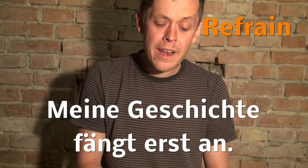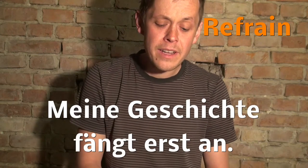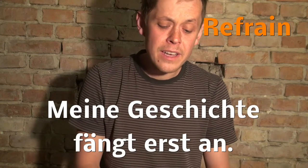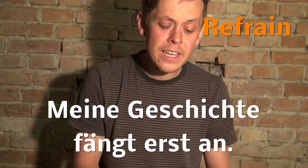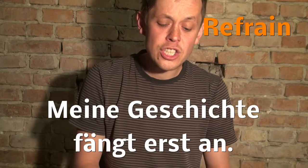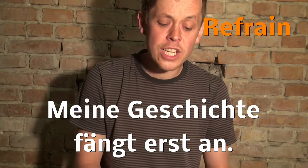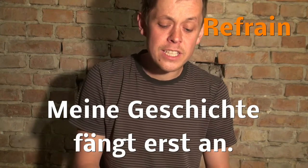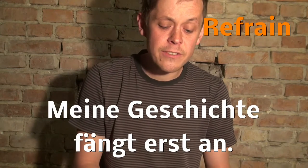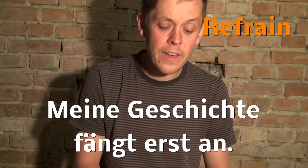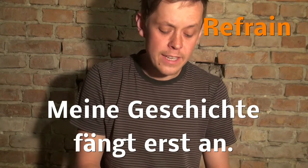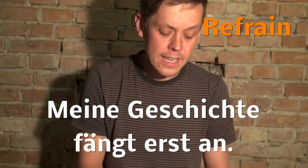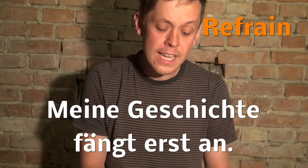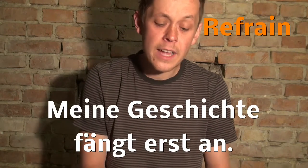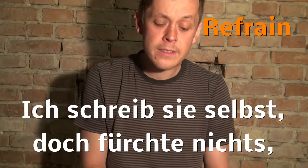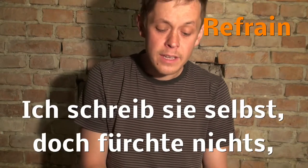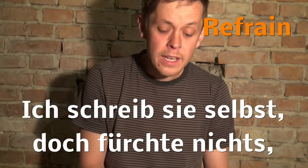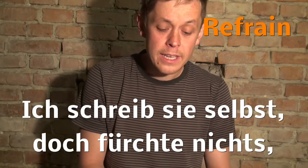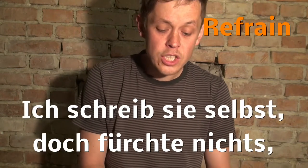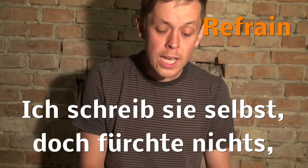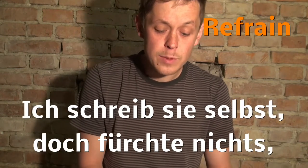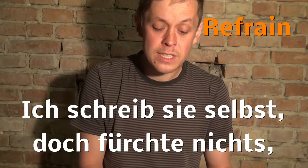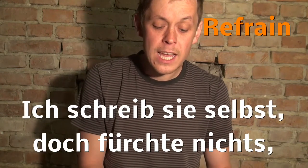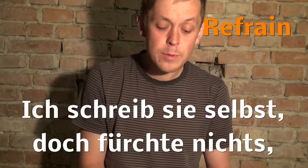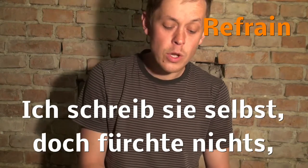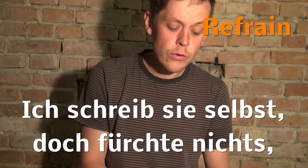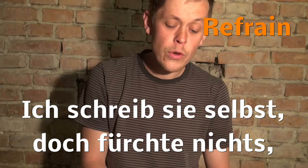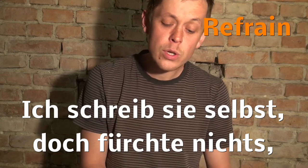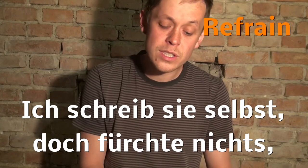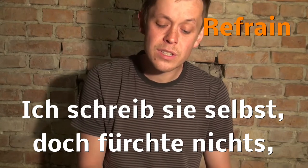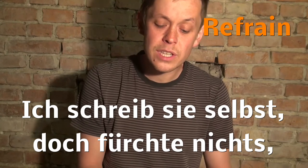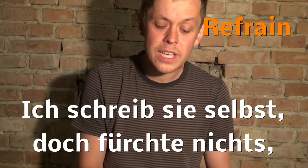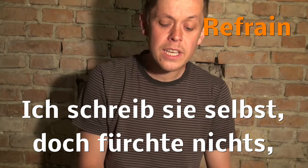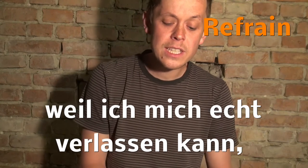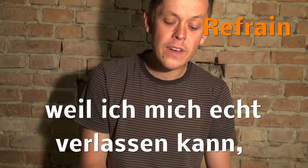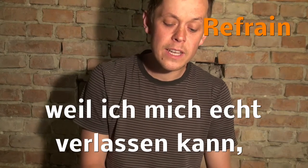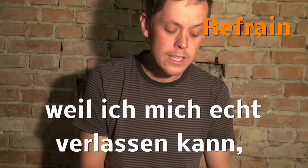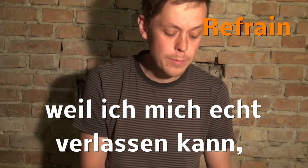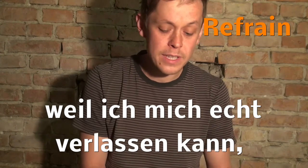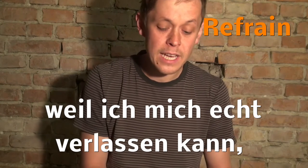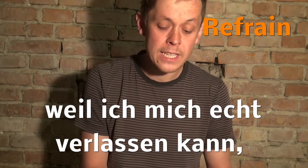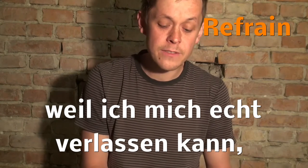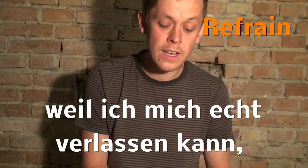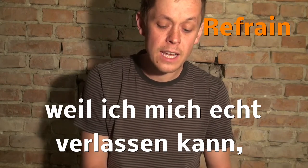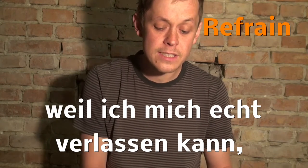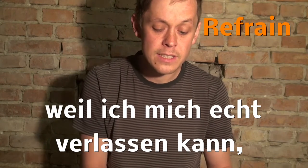Meine Geschichte fängt erst an, ich schreib sie selbst, doch fürchte nichts, weil ich mich echt verlassen